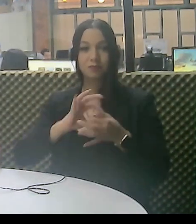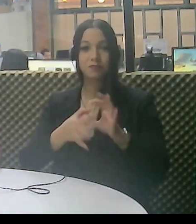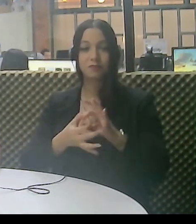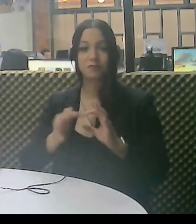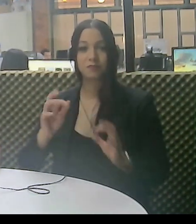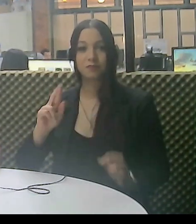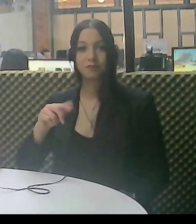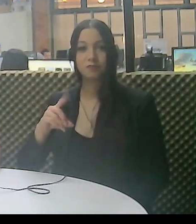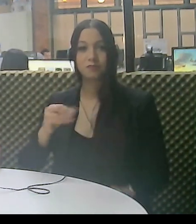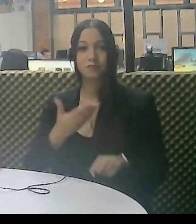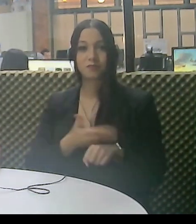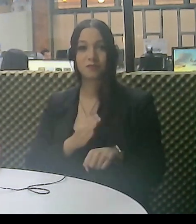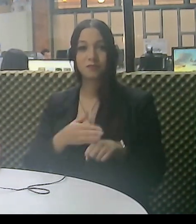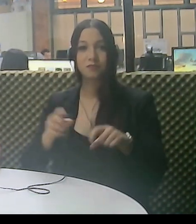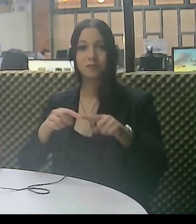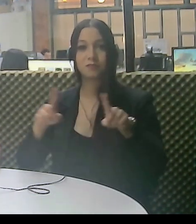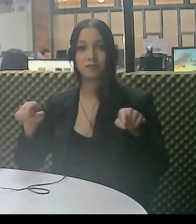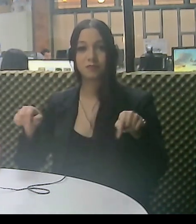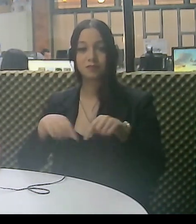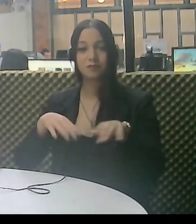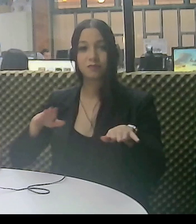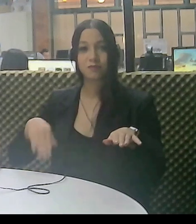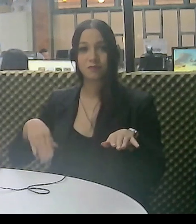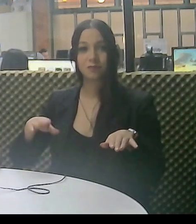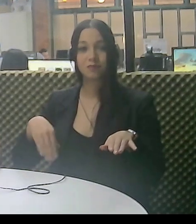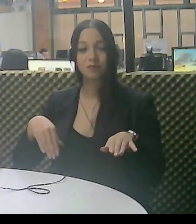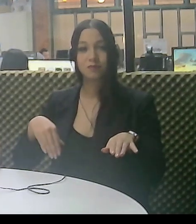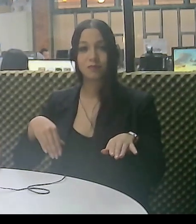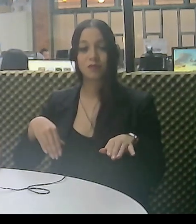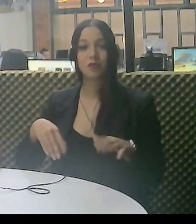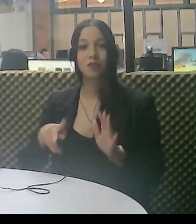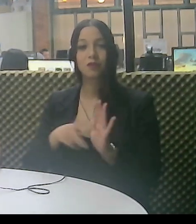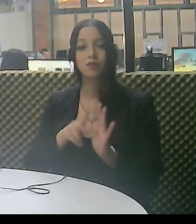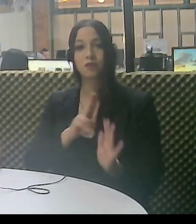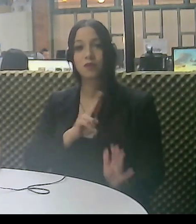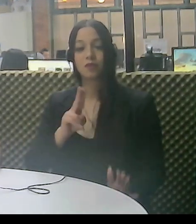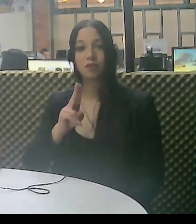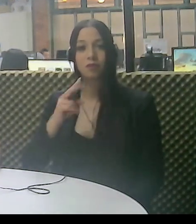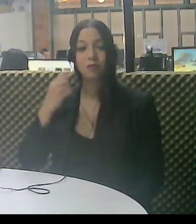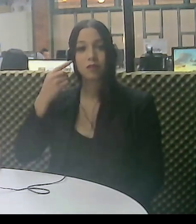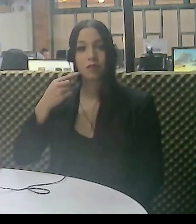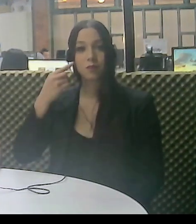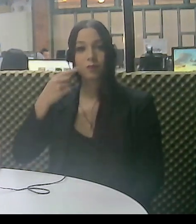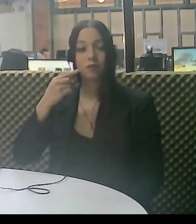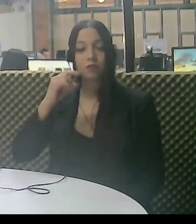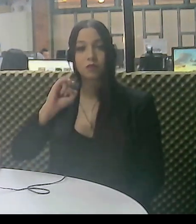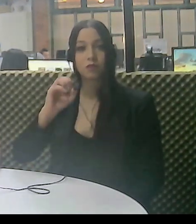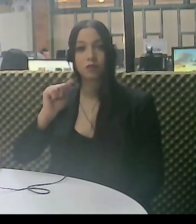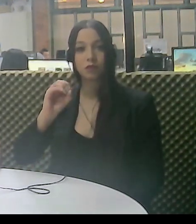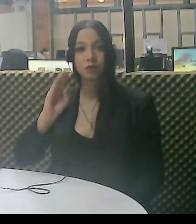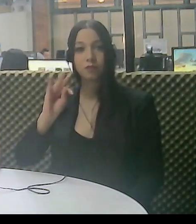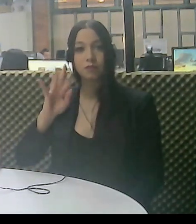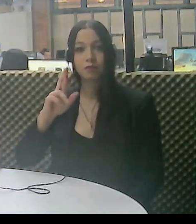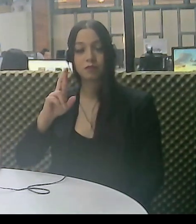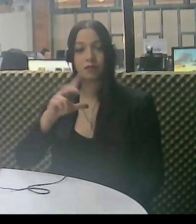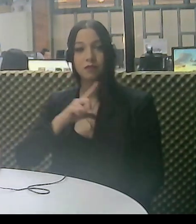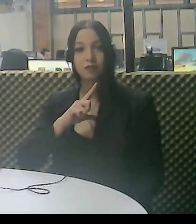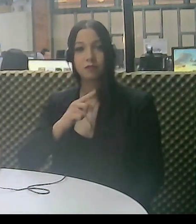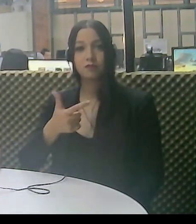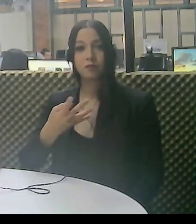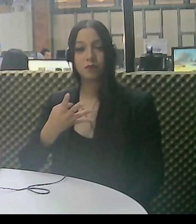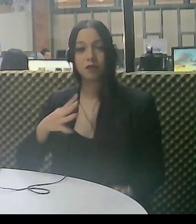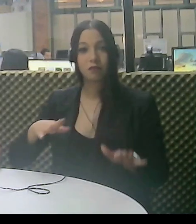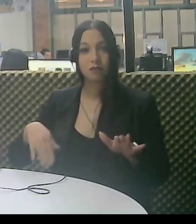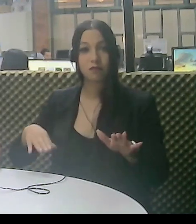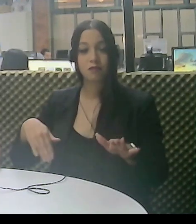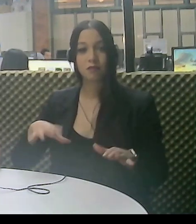esta semana no Parque Aquático Municipal, Deputado João Bitar Júnior. A equipe, composta por 24 nadadores, prepara-se